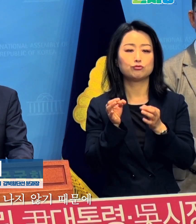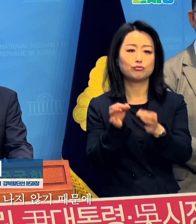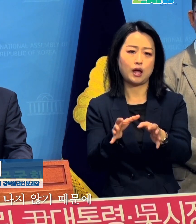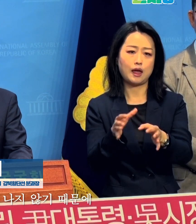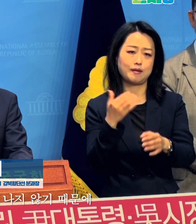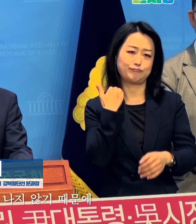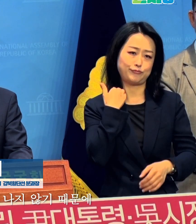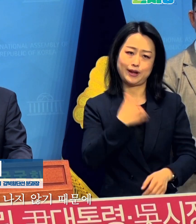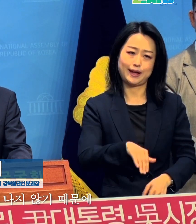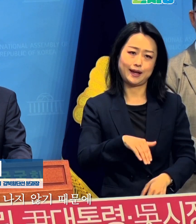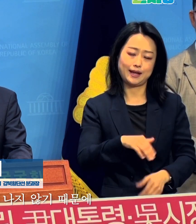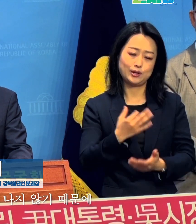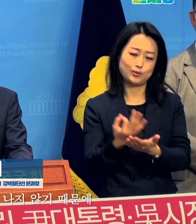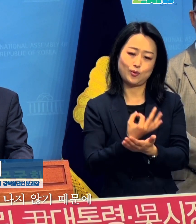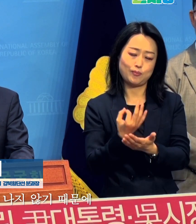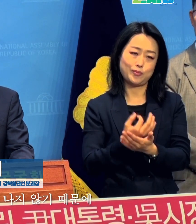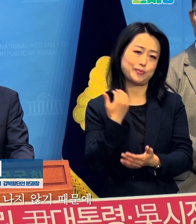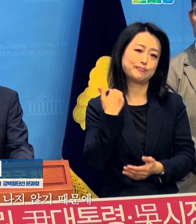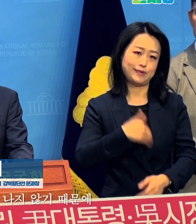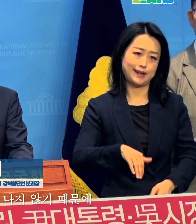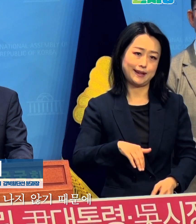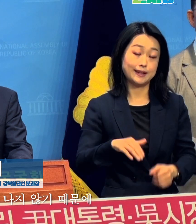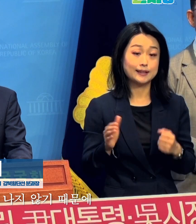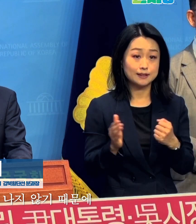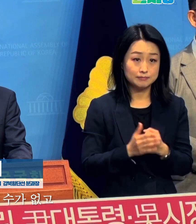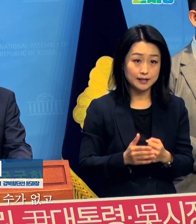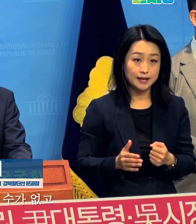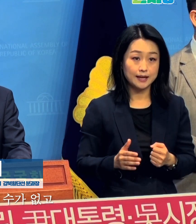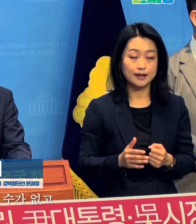민자사업으로는 수익성이 나지 않기 때문에